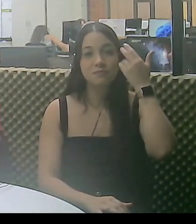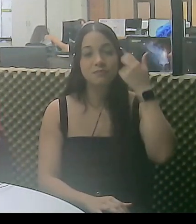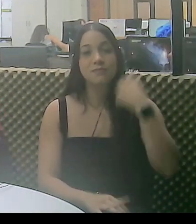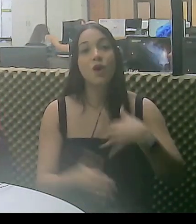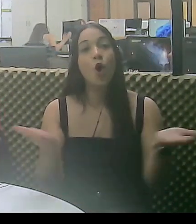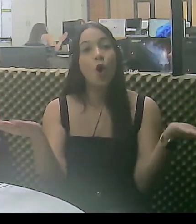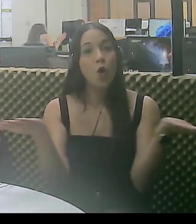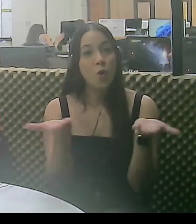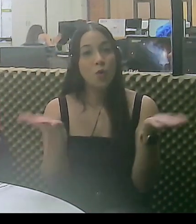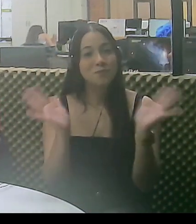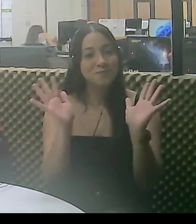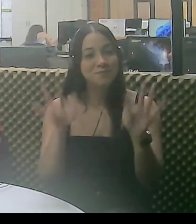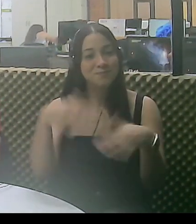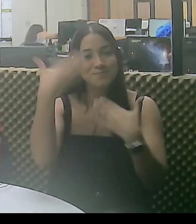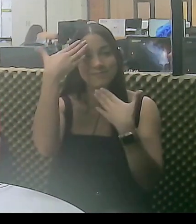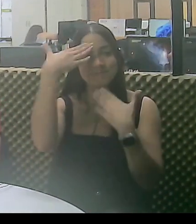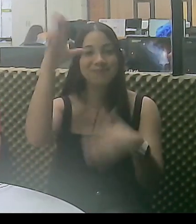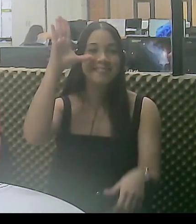Giro de